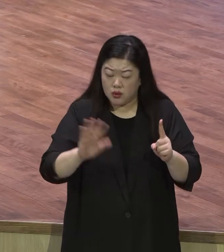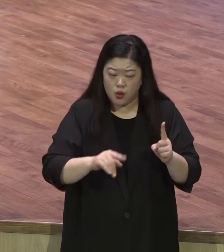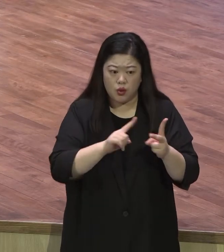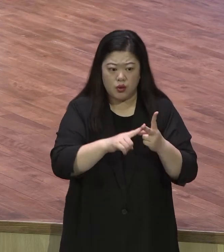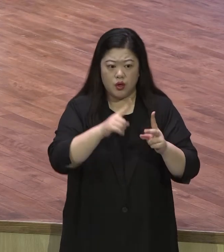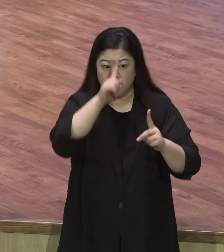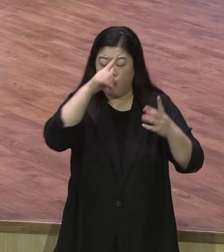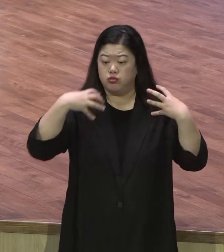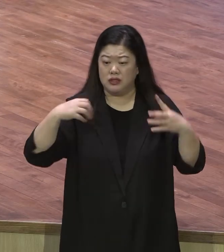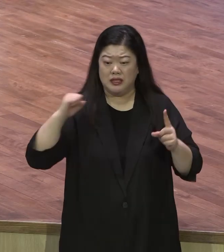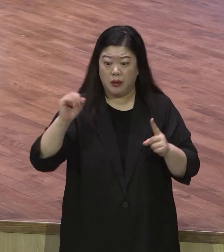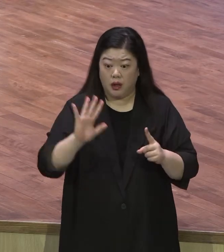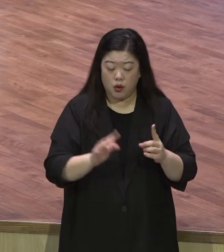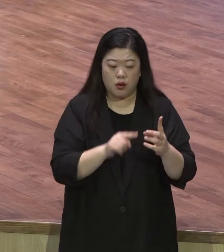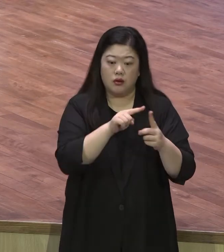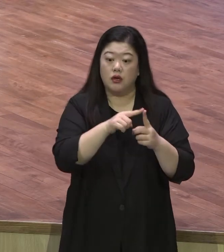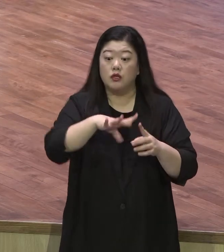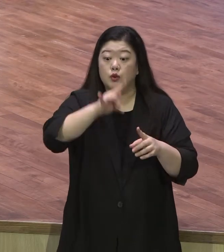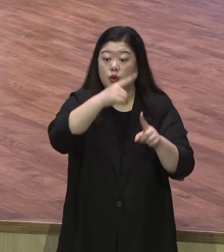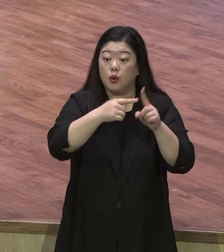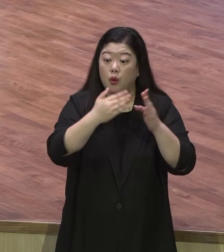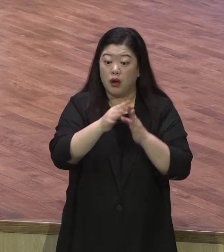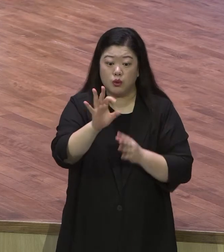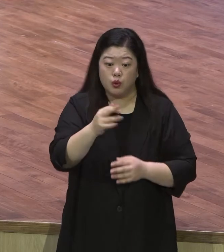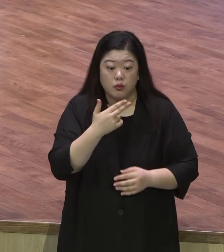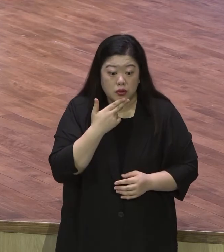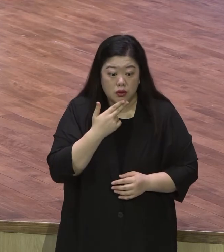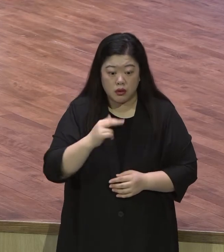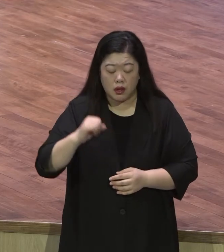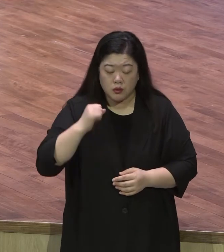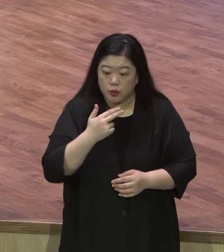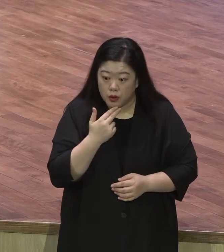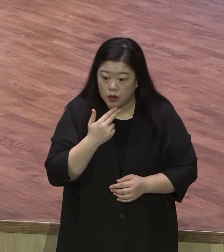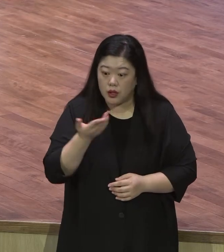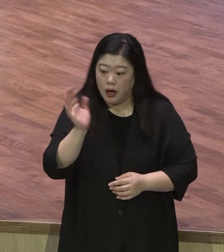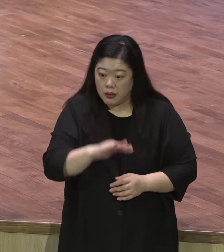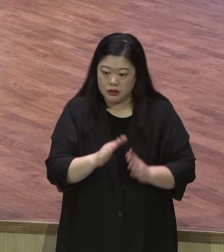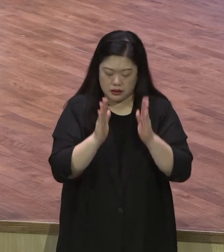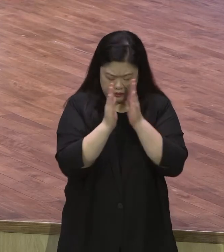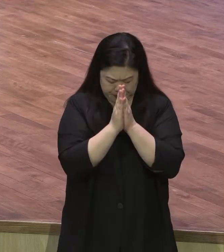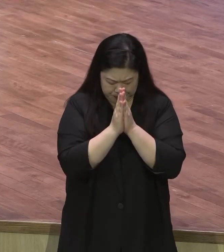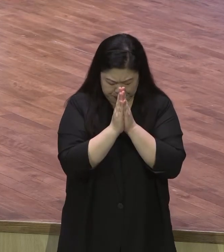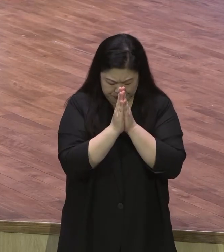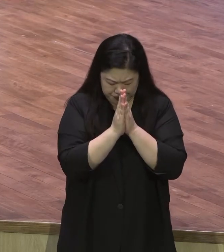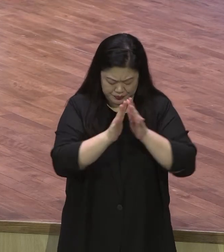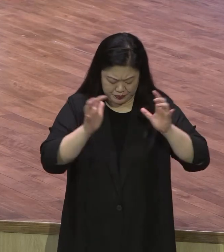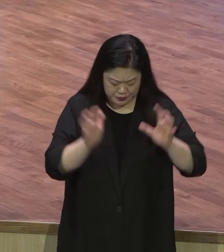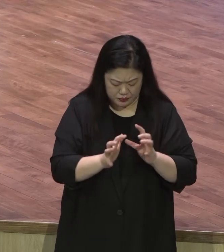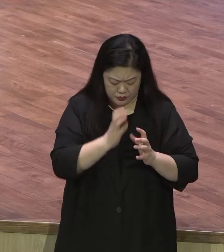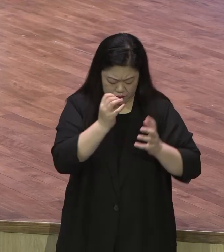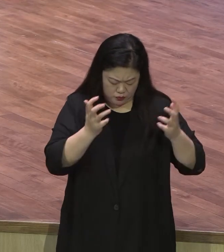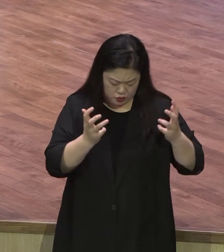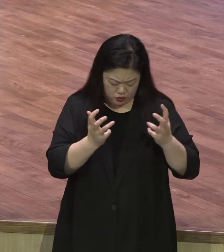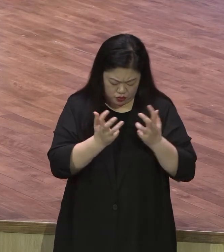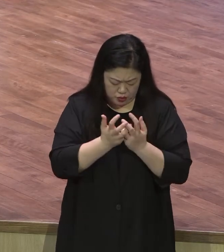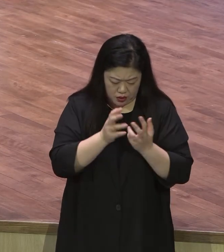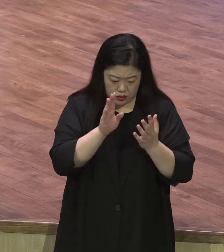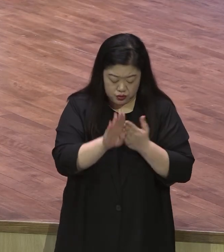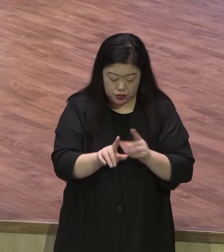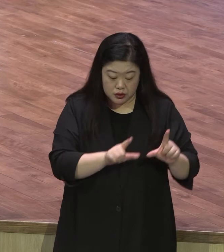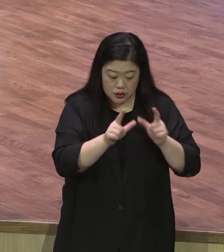아닙니다 조용히 변화된 삶의 모습을 삶 속에 영향이 핀 거예요 그러니까 뭐